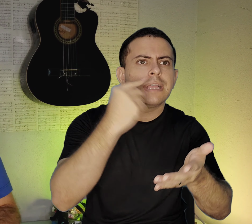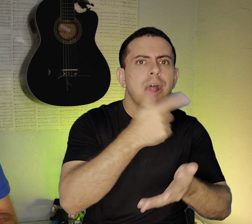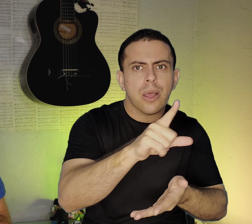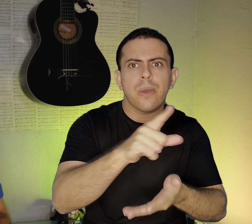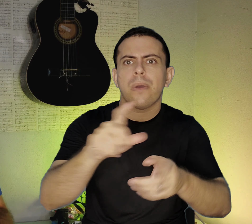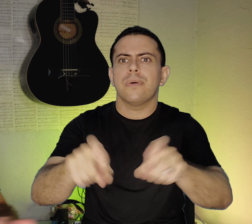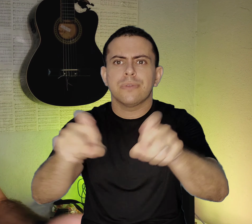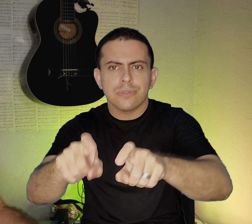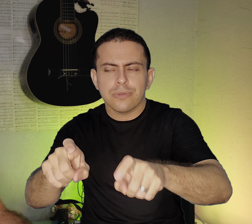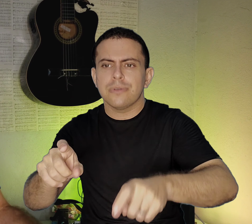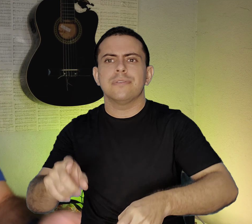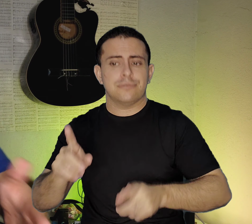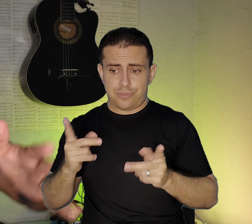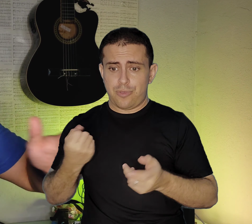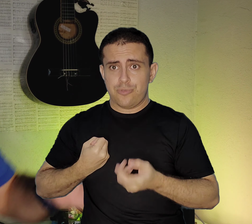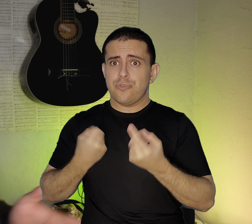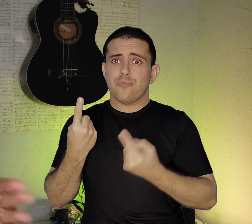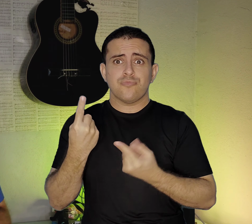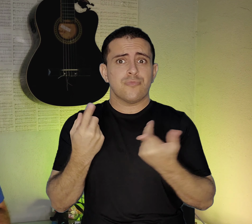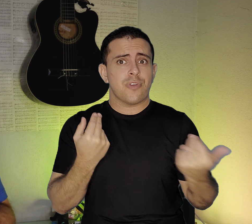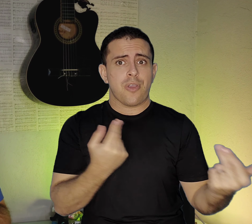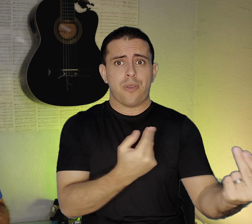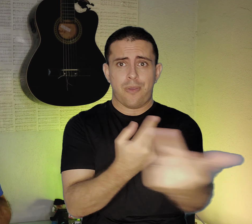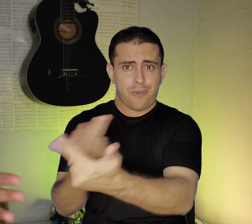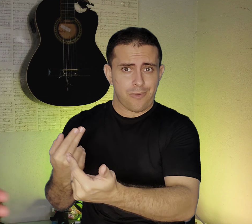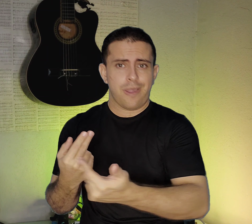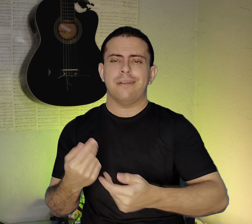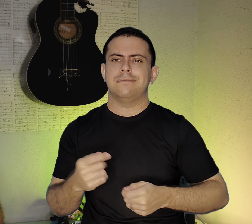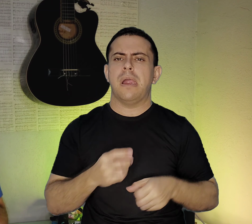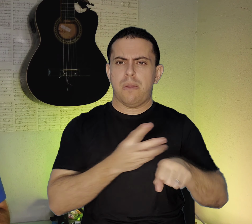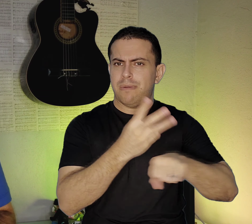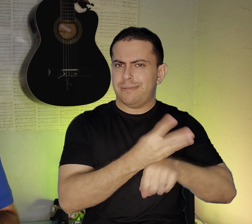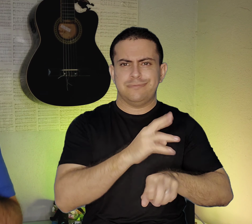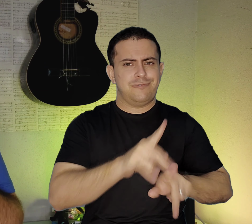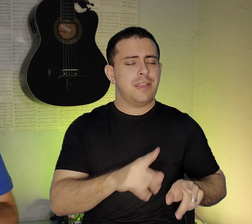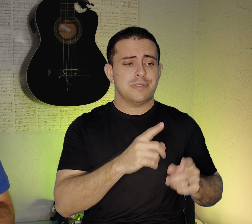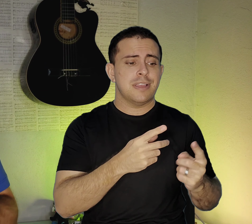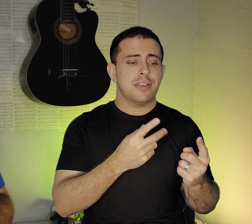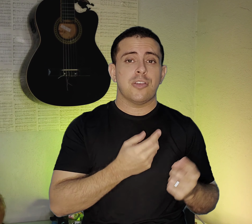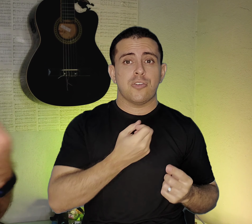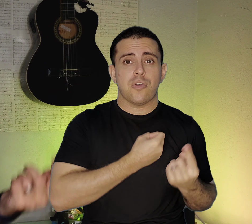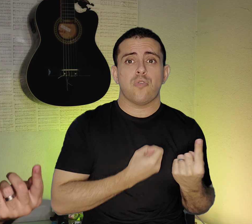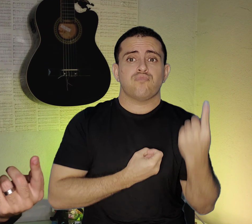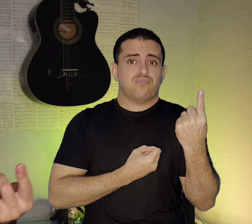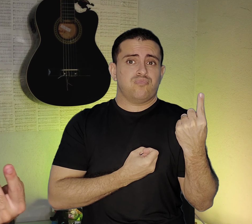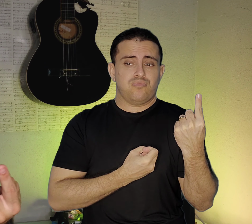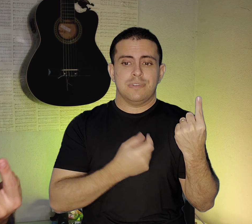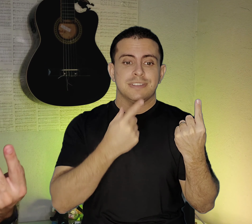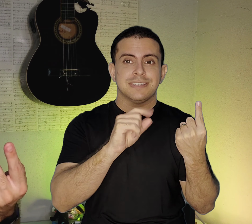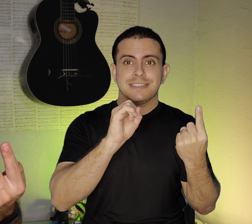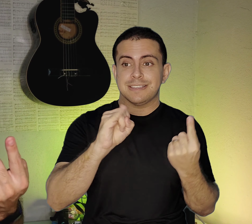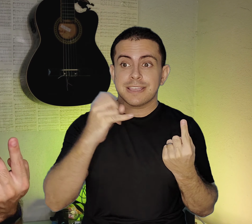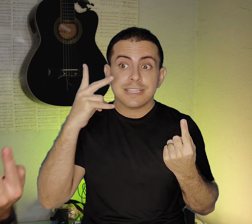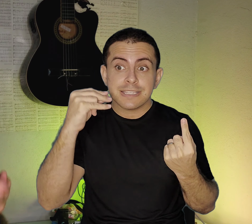em outro celular, no computador Tem vários dispositivos Porque no WhatsApp não, você só pode ter em um Se você quiser botar em outro,